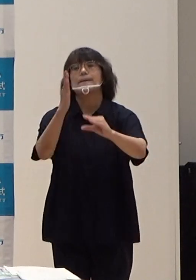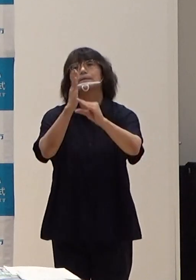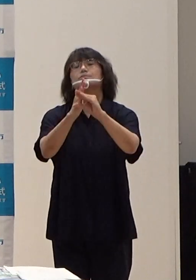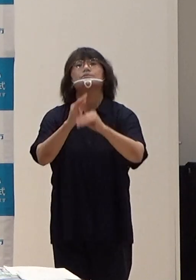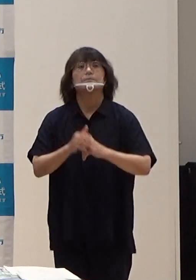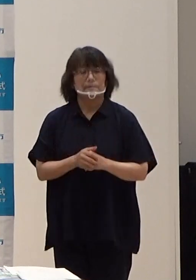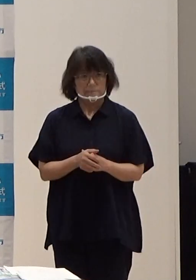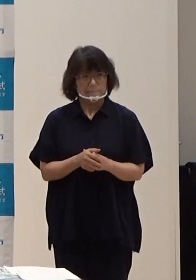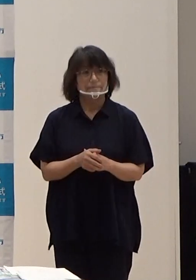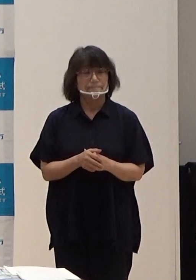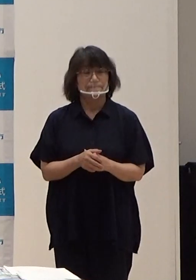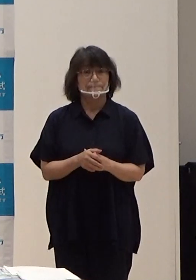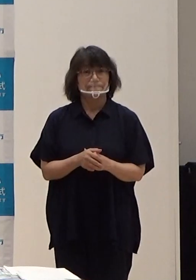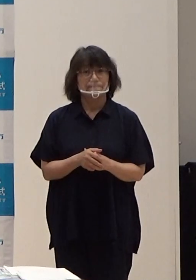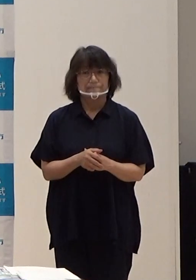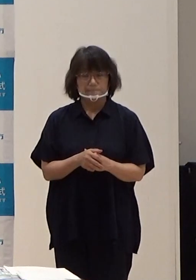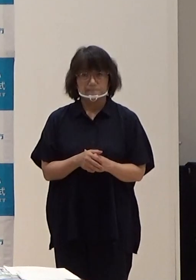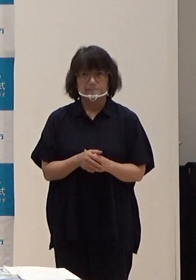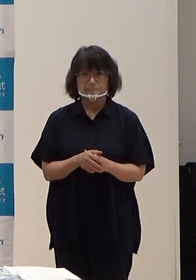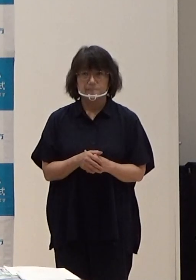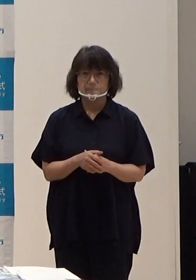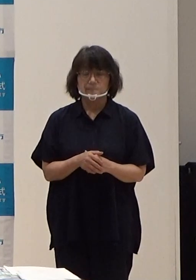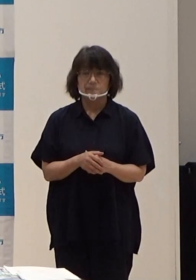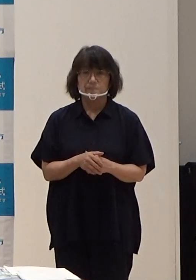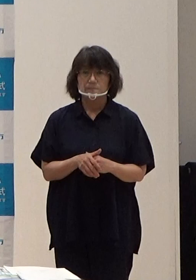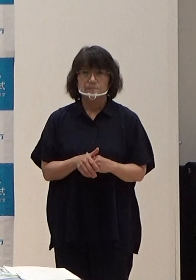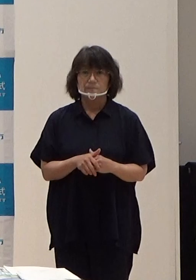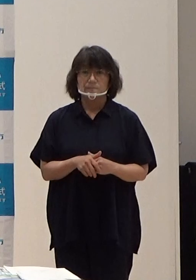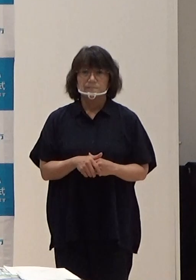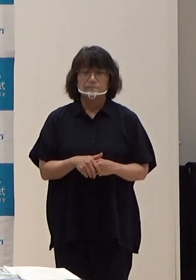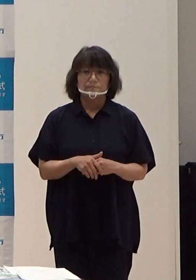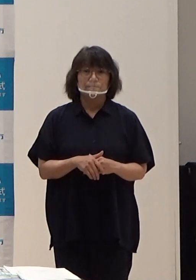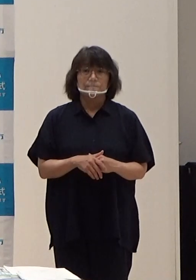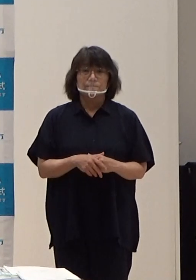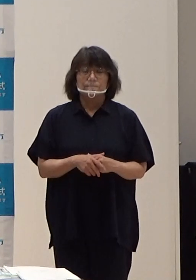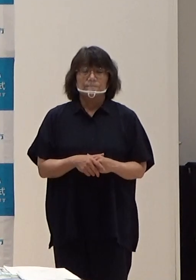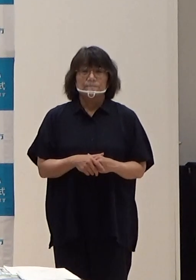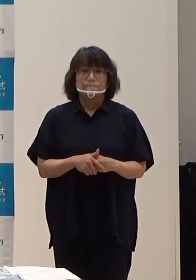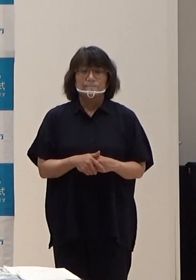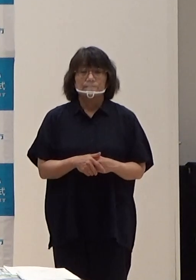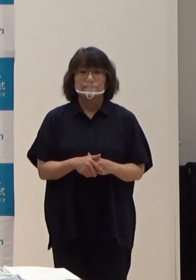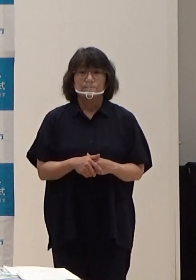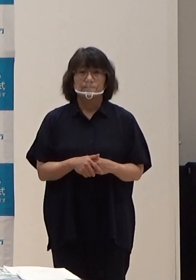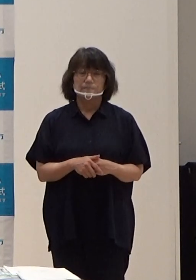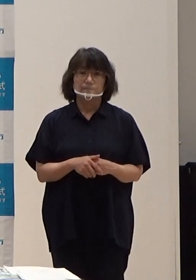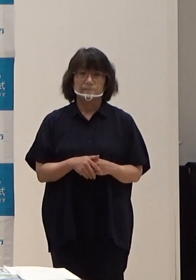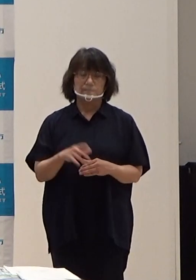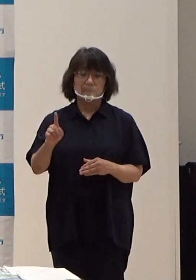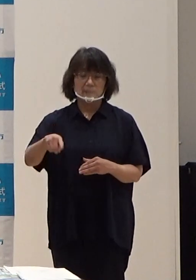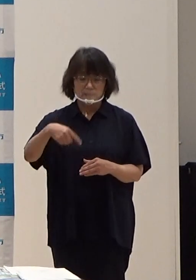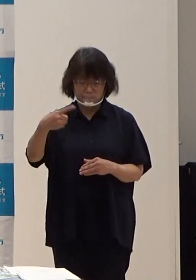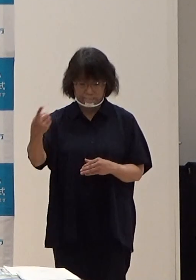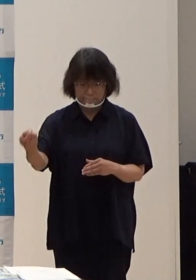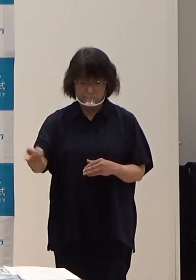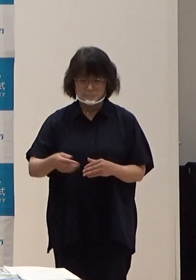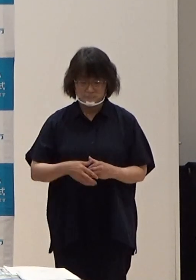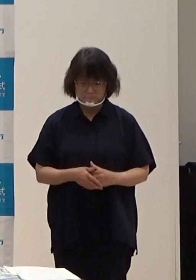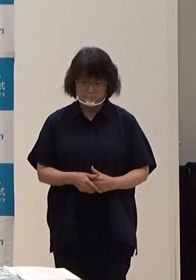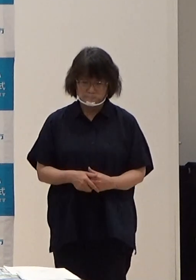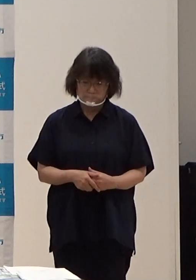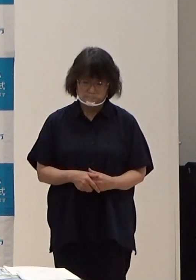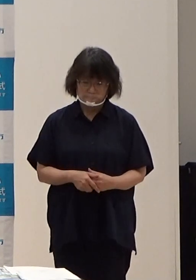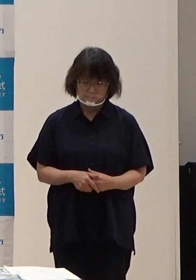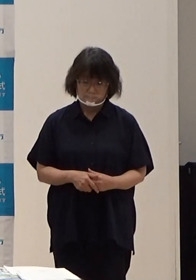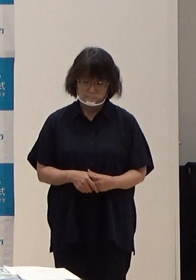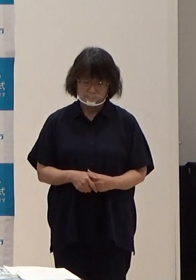利用いただければと思う次第でございます。その次の話題に移りますが、いよいよ